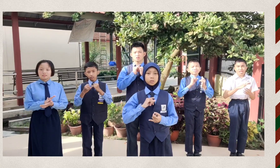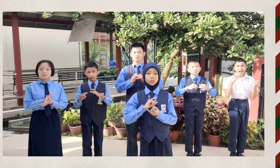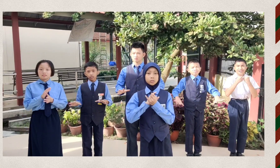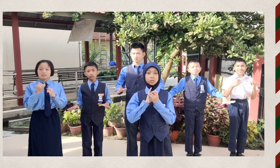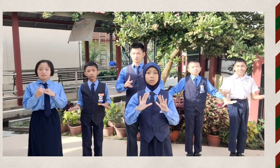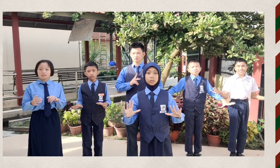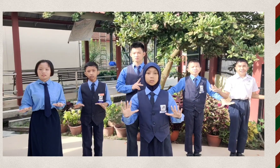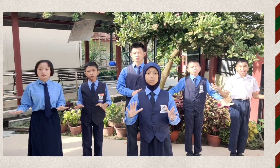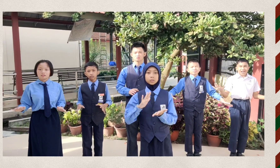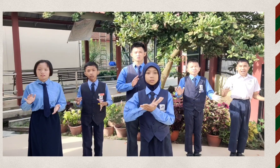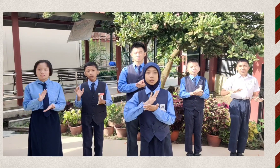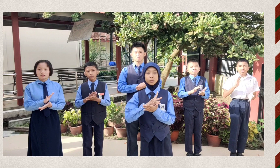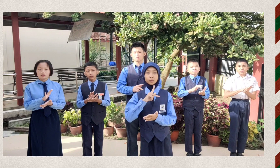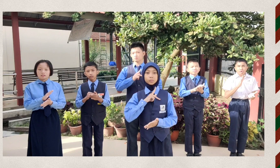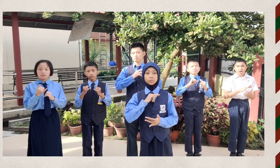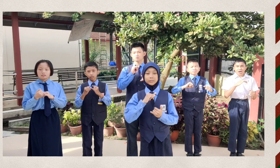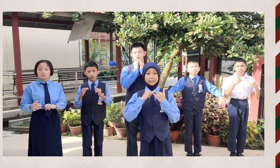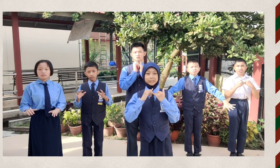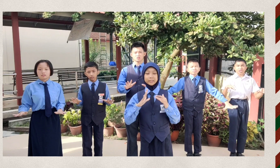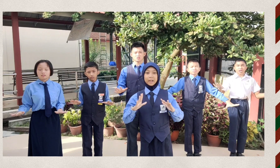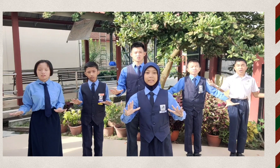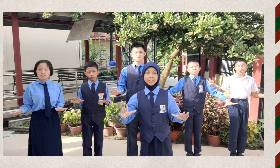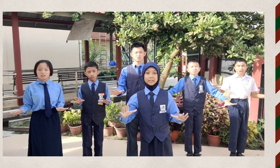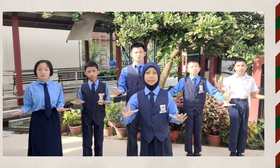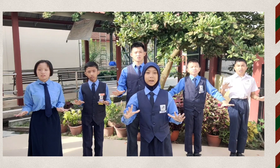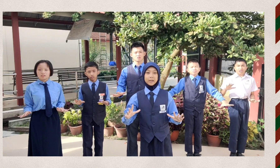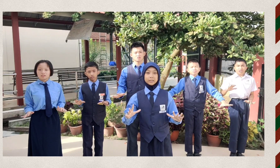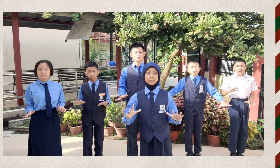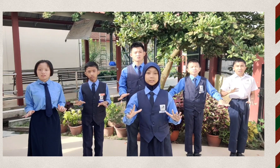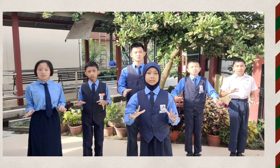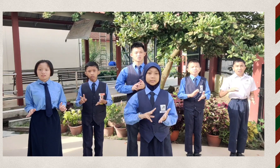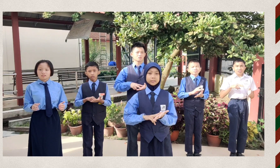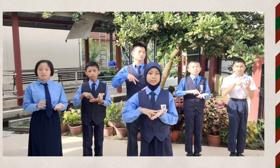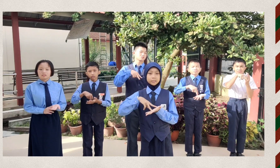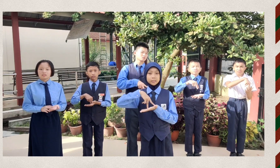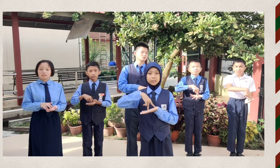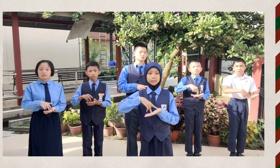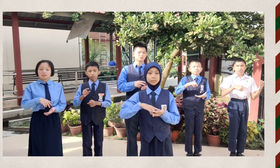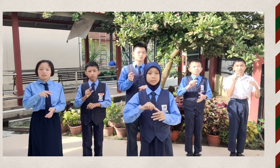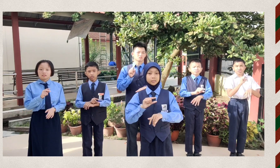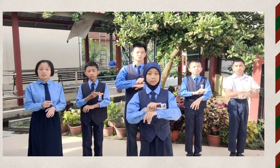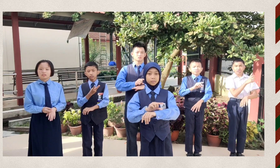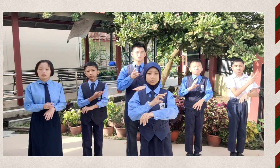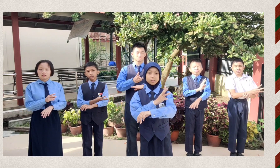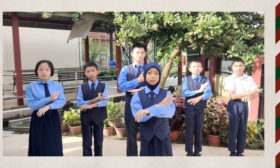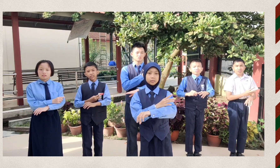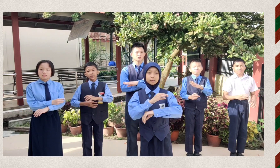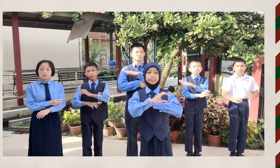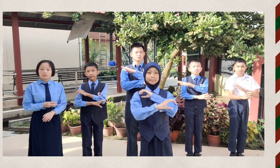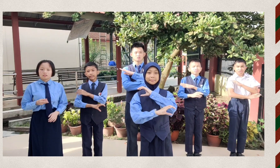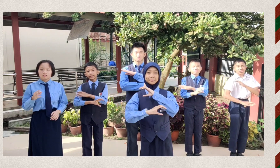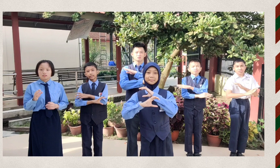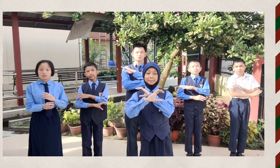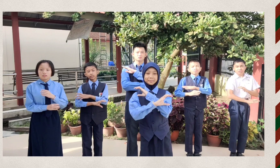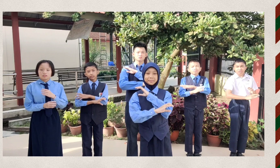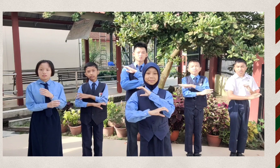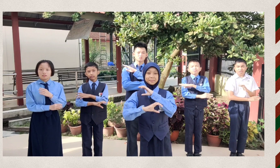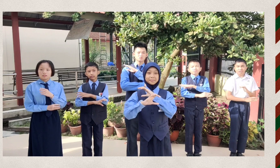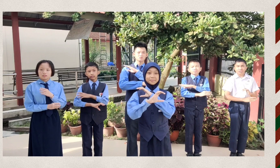Sekolahku sejahtera, sekolahku sejahtera, bangkitlah generasi pewaris